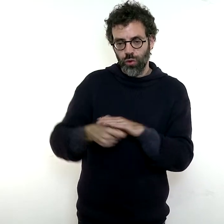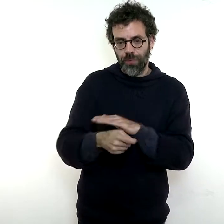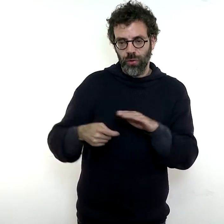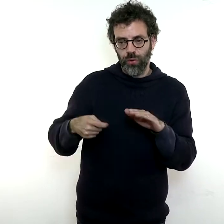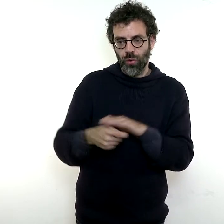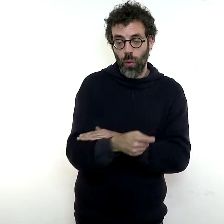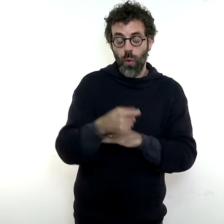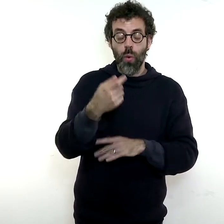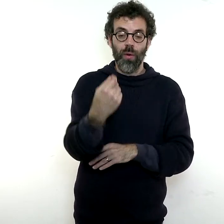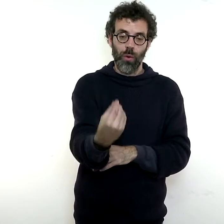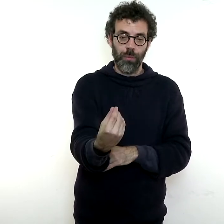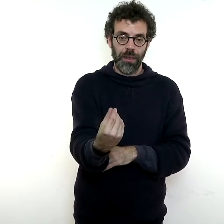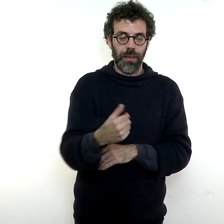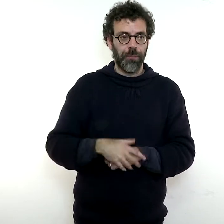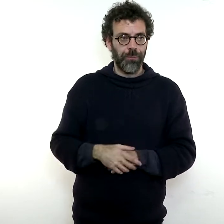thématique économie.